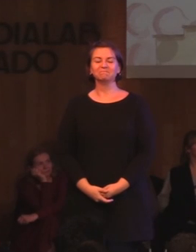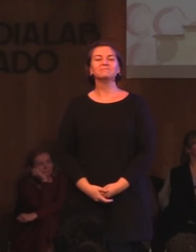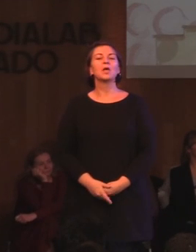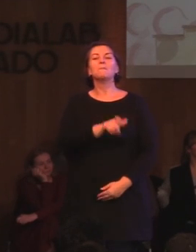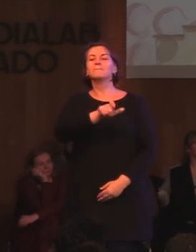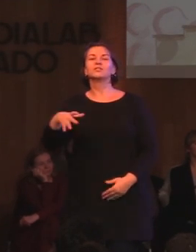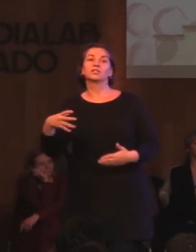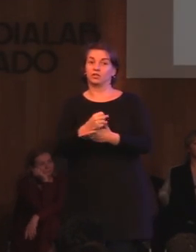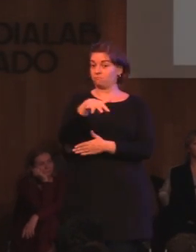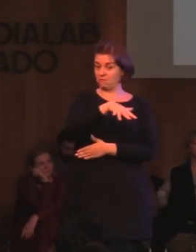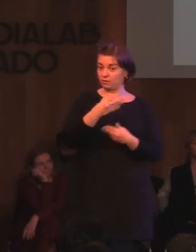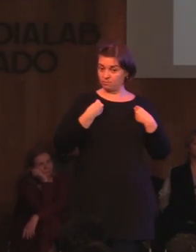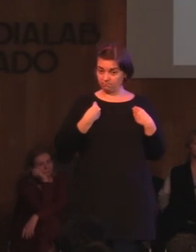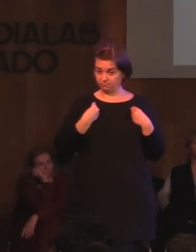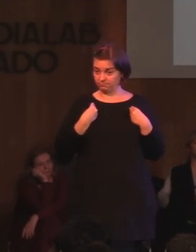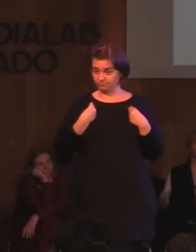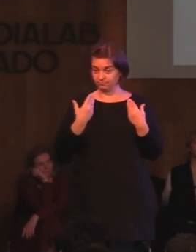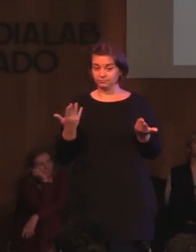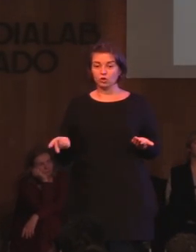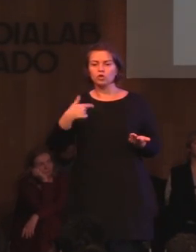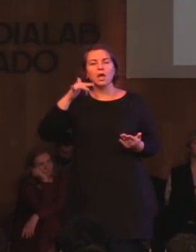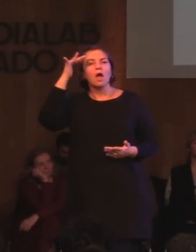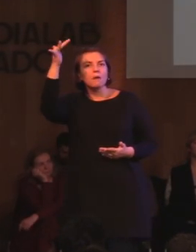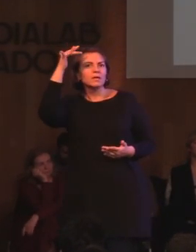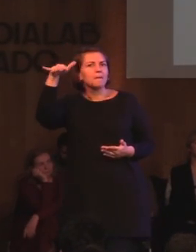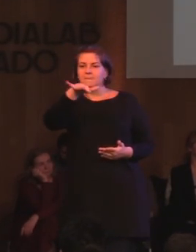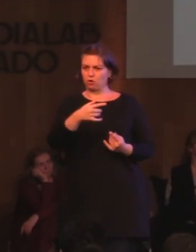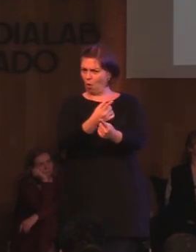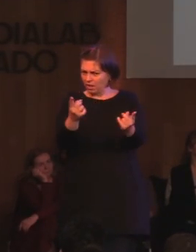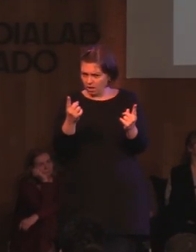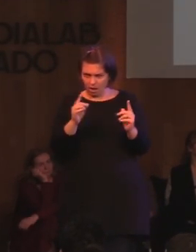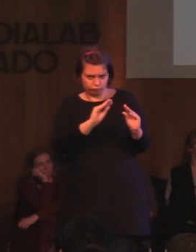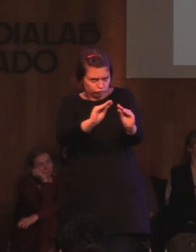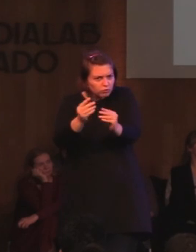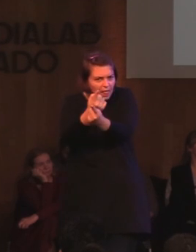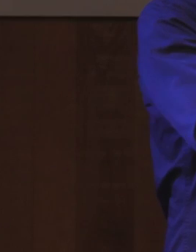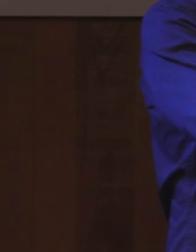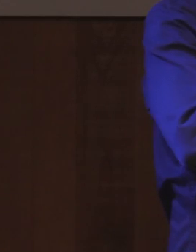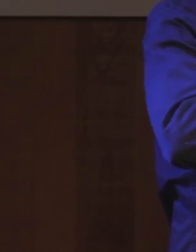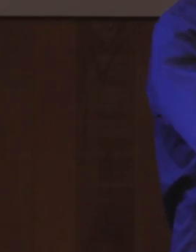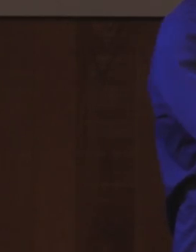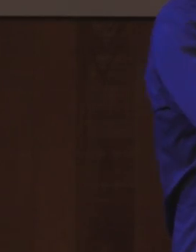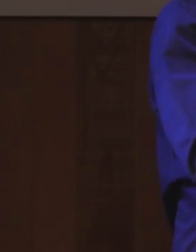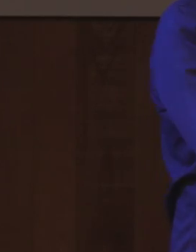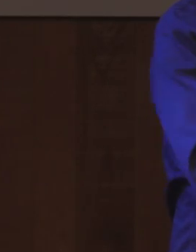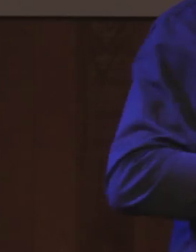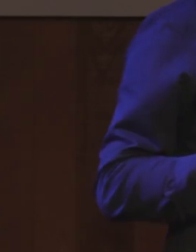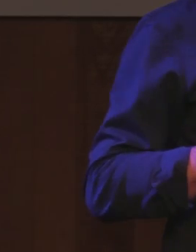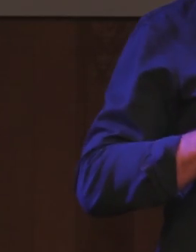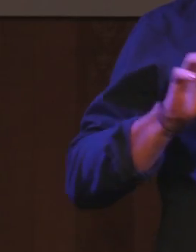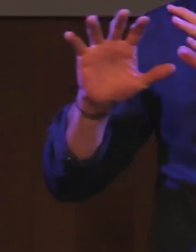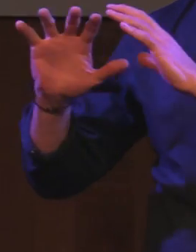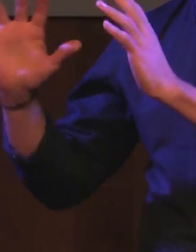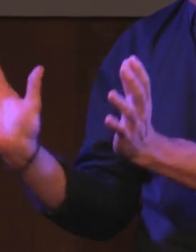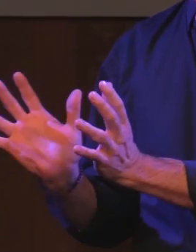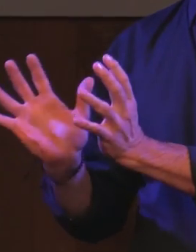Todos vivimos en un barrio. Vamos a imaginar uno cualquiera de los nuestros. Por un lado, unas personas mayores jugando a las